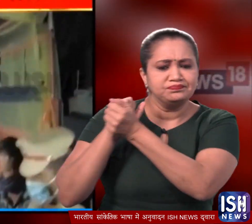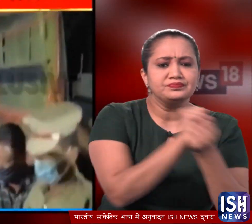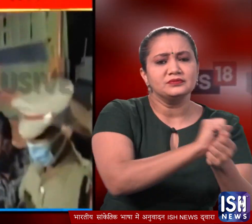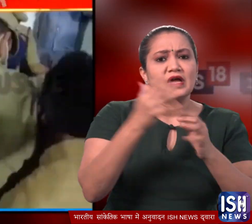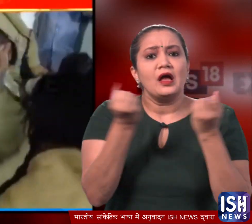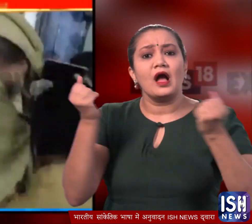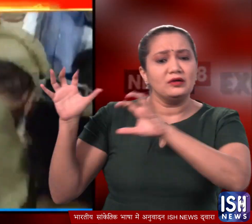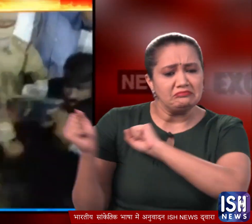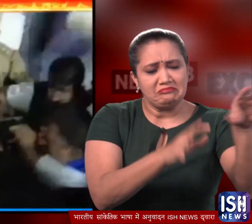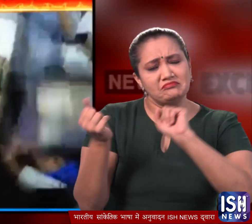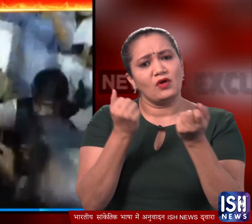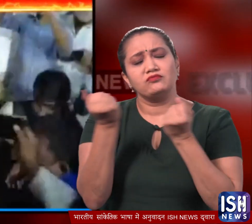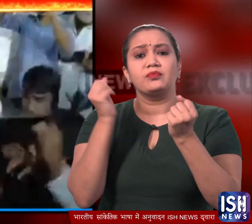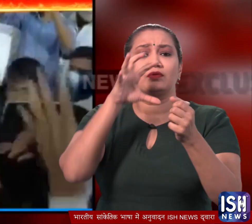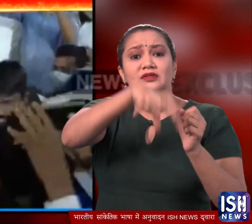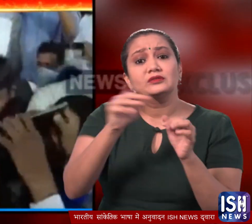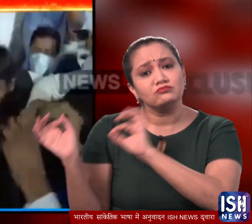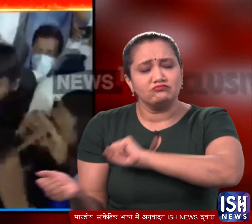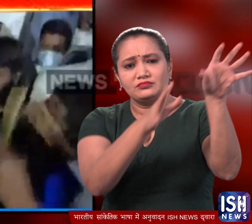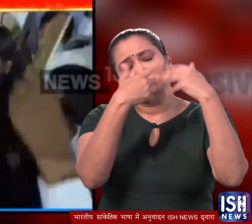थाने पहुंचाने लगी।